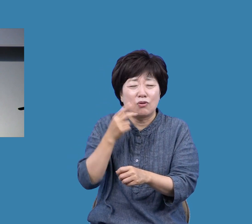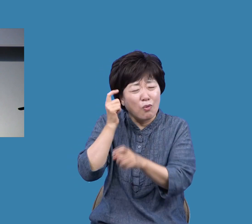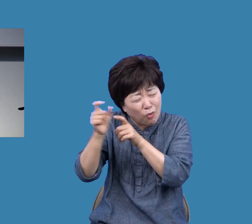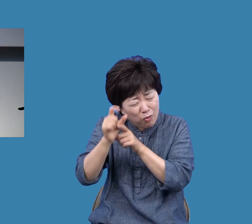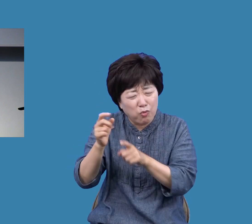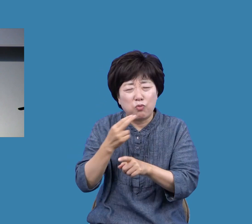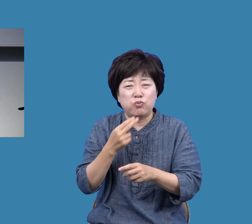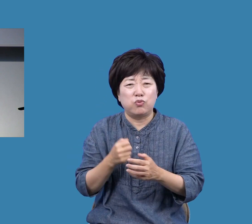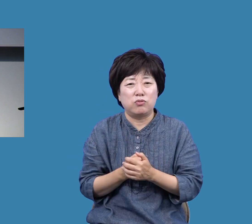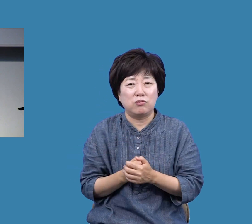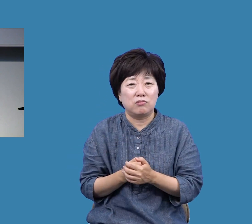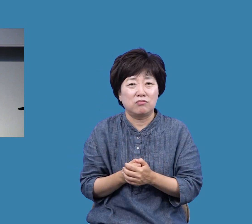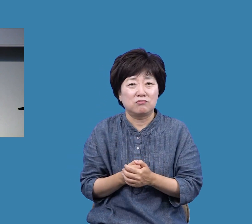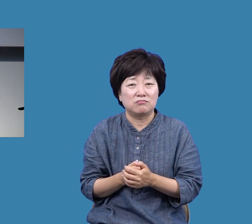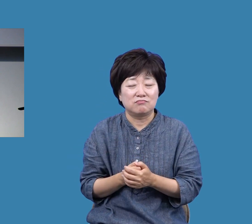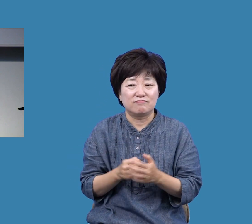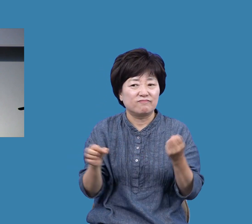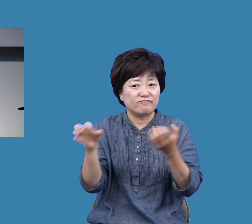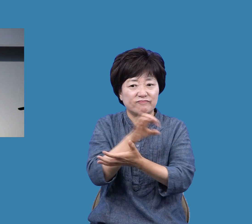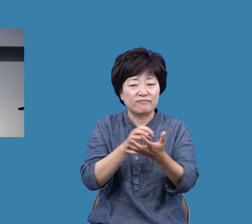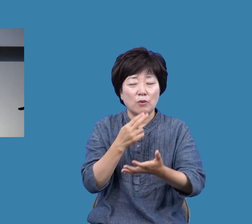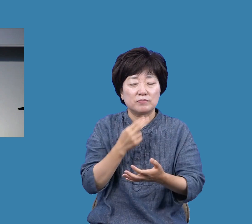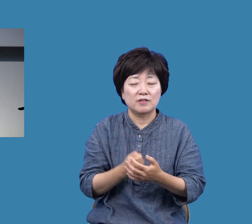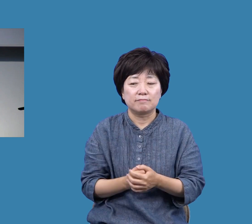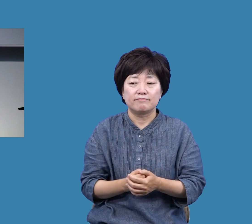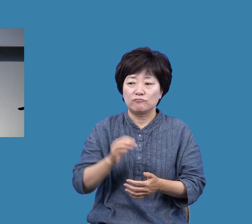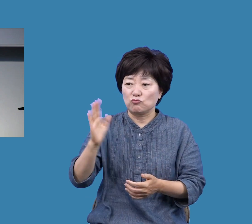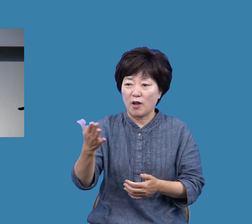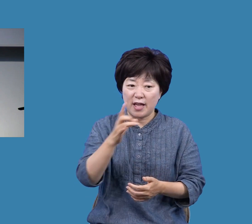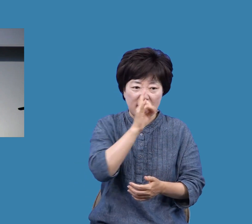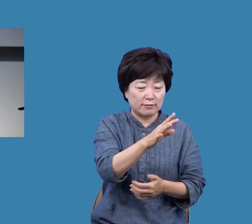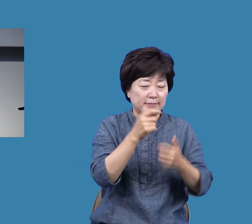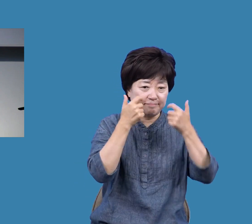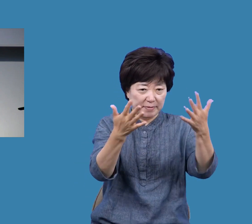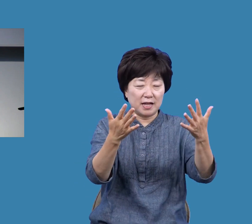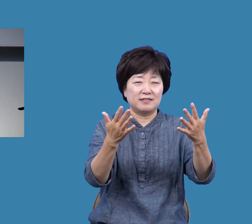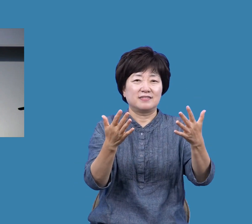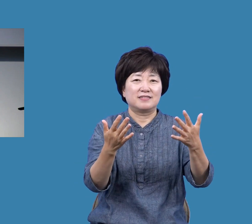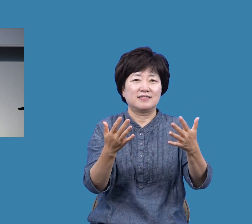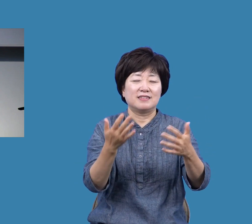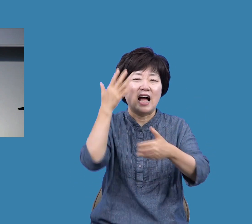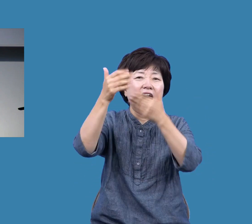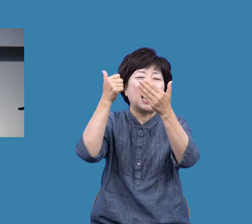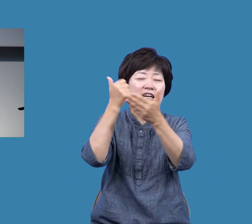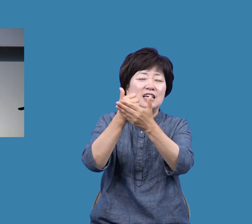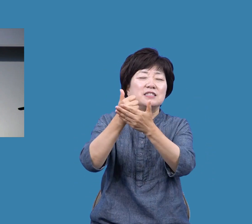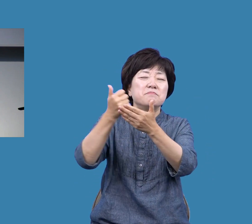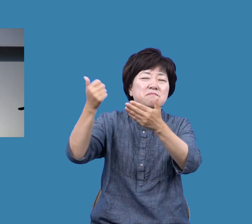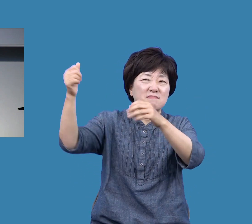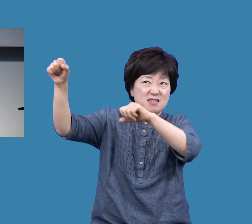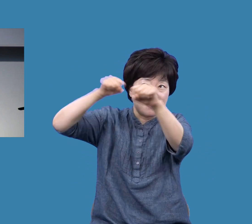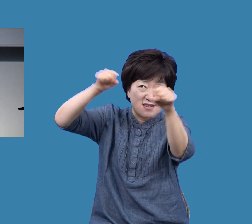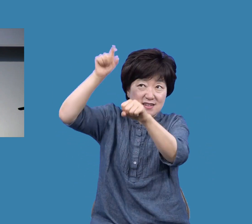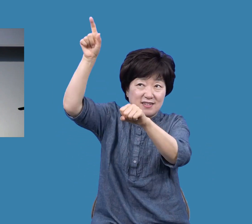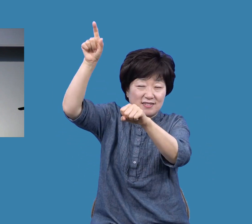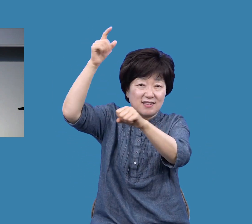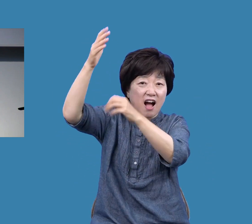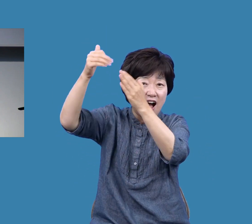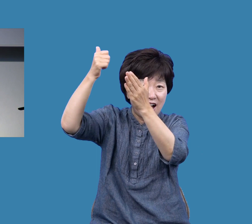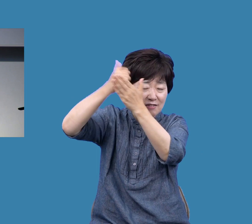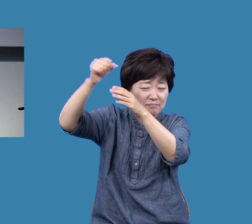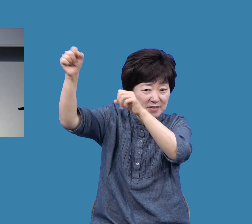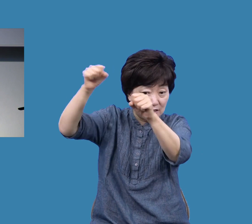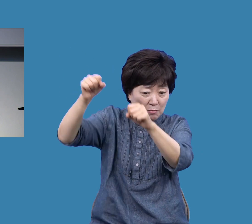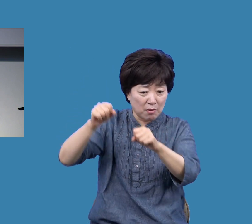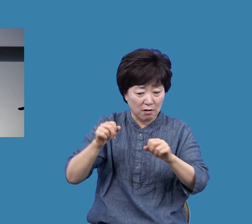되면 되고 안 되면 그냥 안 되는 거야. 아주 심플합니다. 그냥 하나님이 하시는 일이면 이거 인간적으로